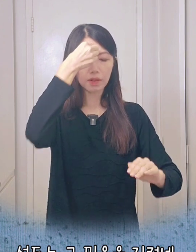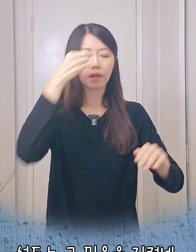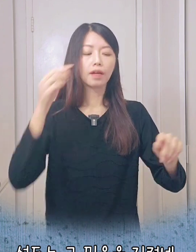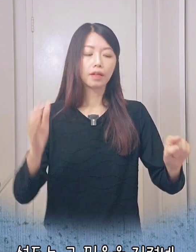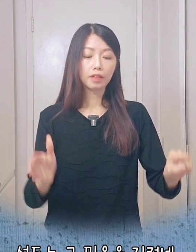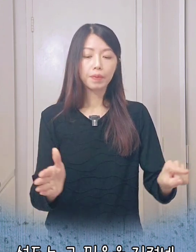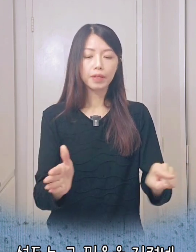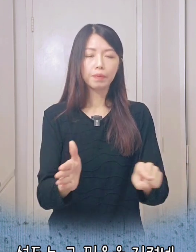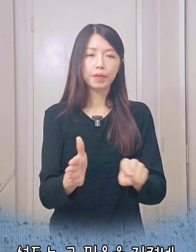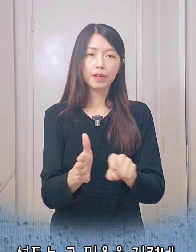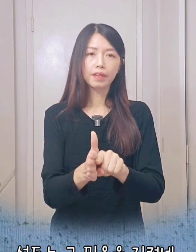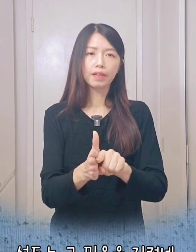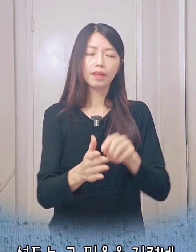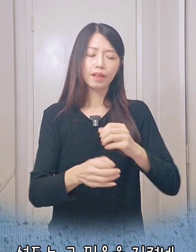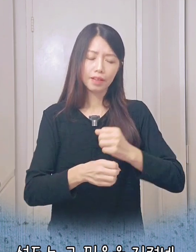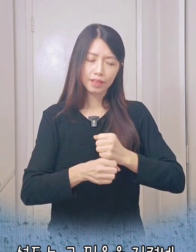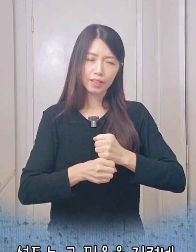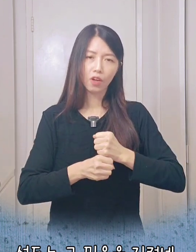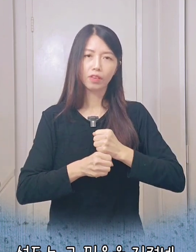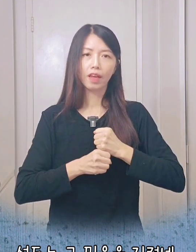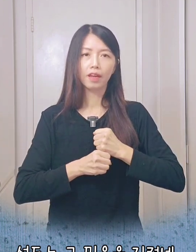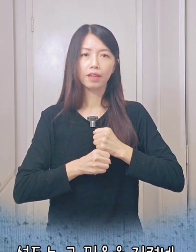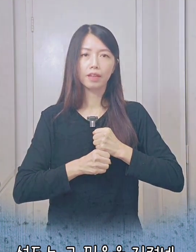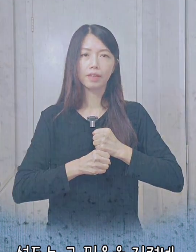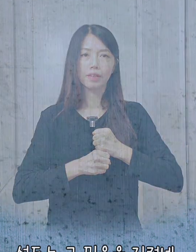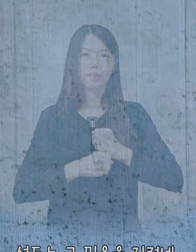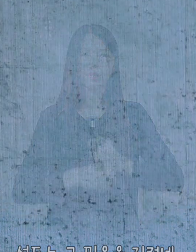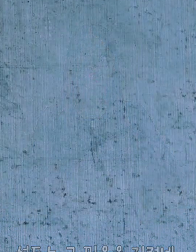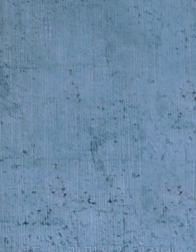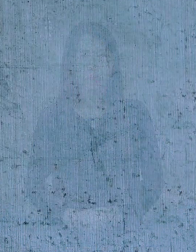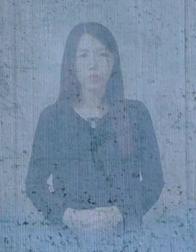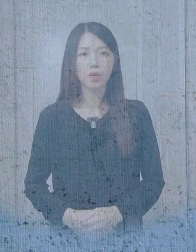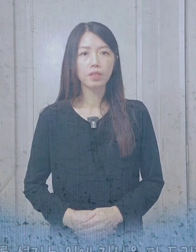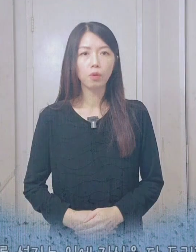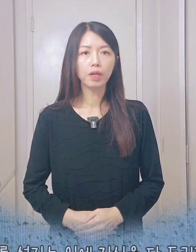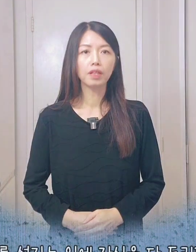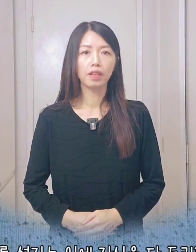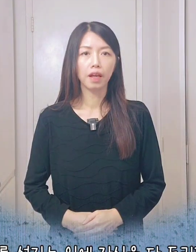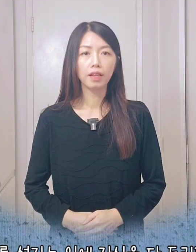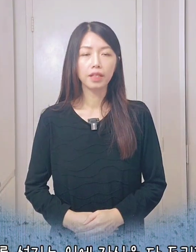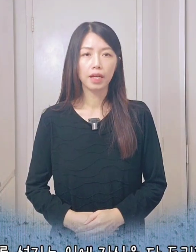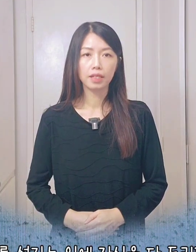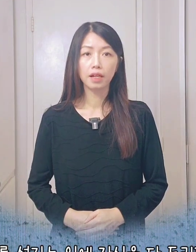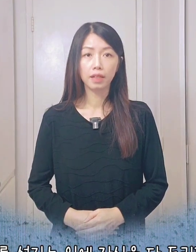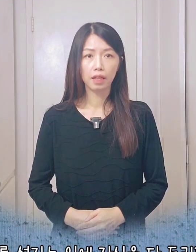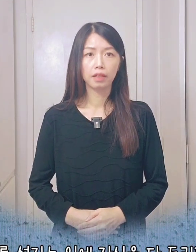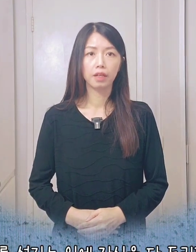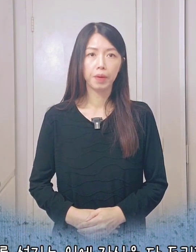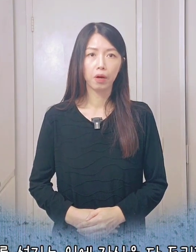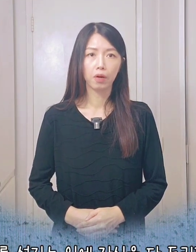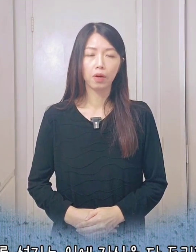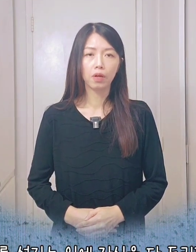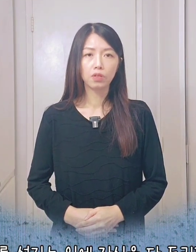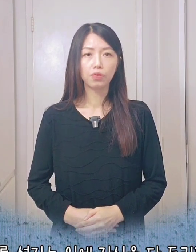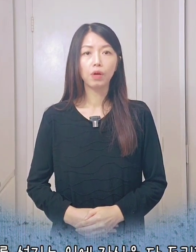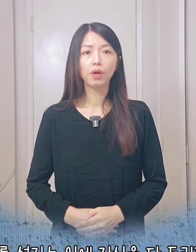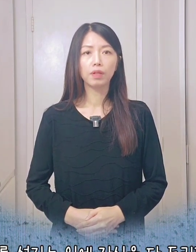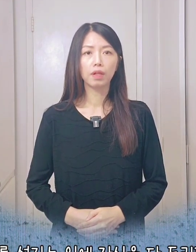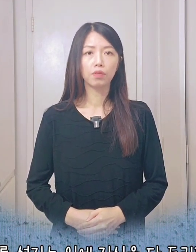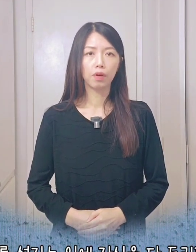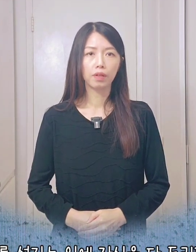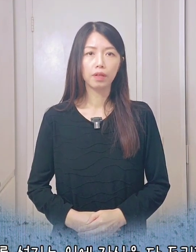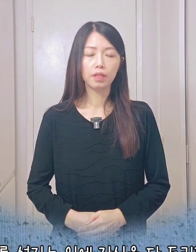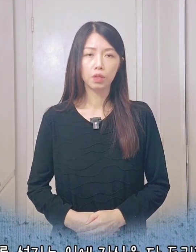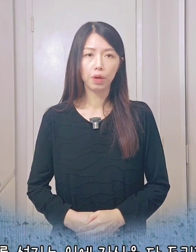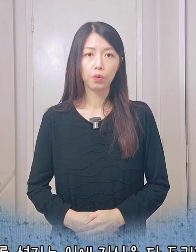성도는 그 믿음을 지켰네. 주를 섬기는 일에 자신을 다 드리며. 주라고 하는